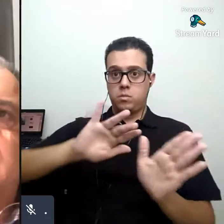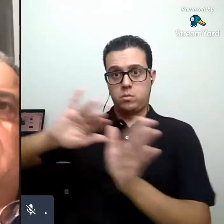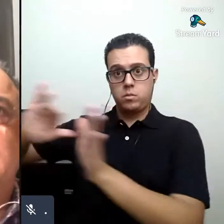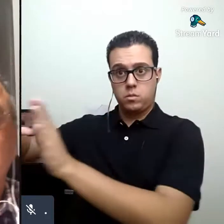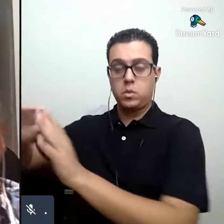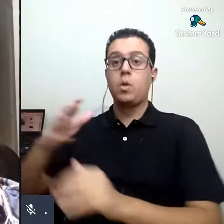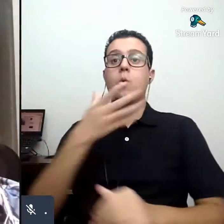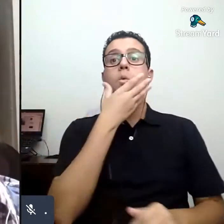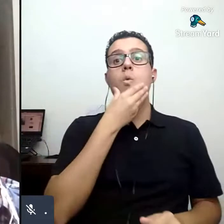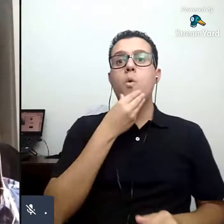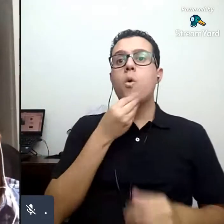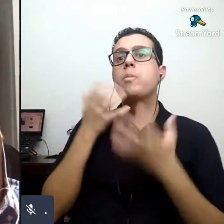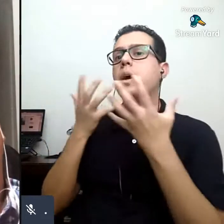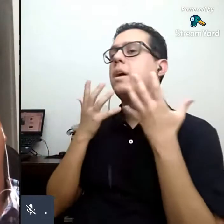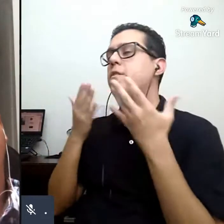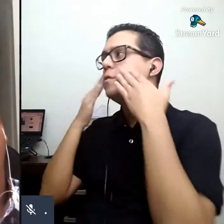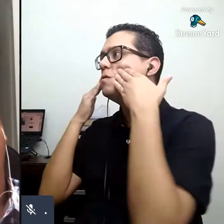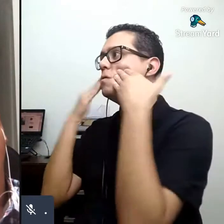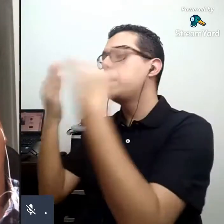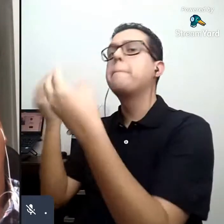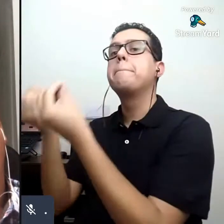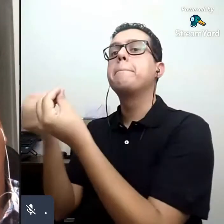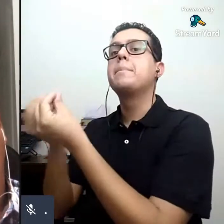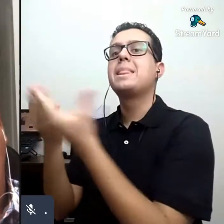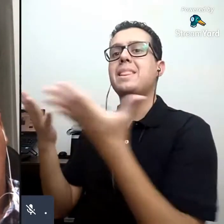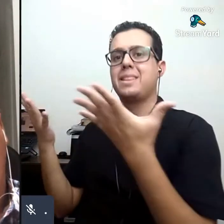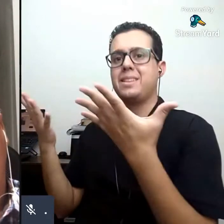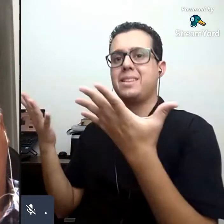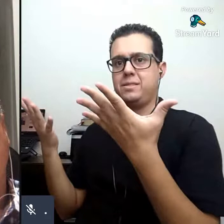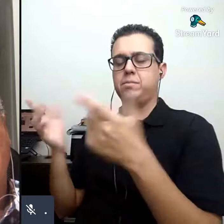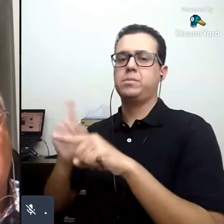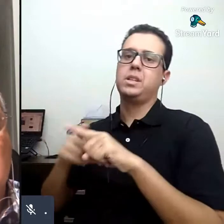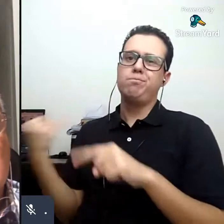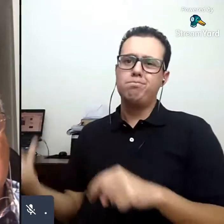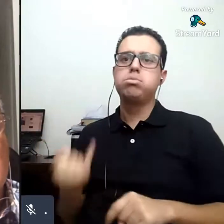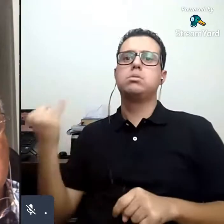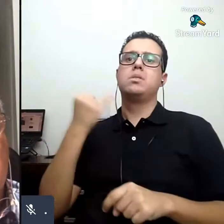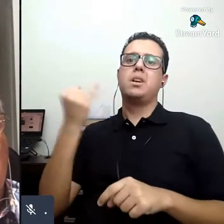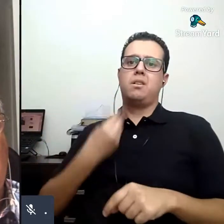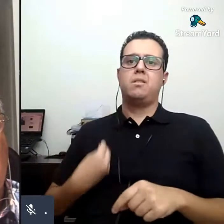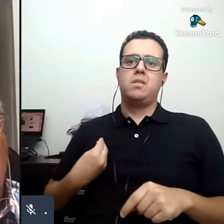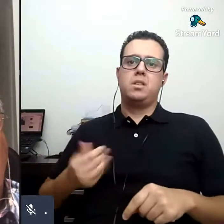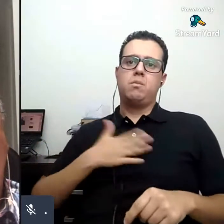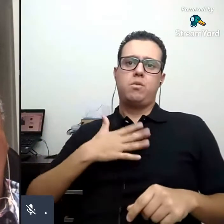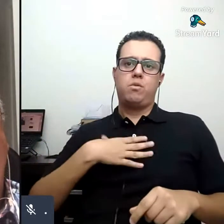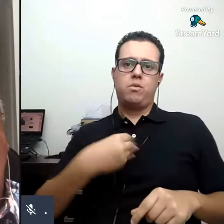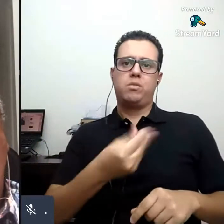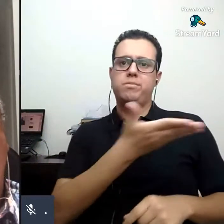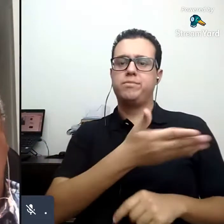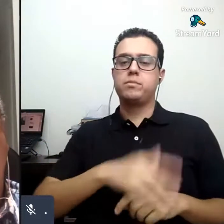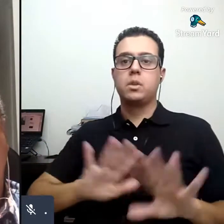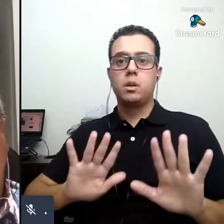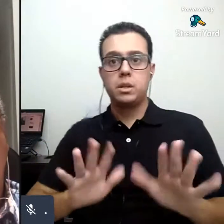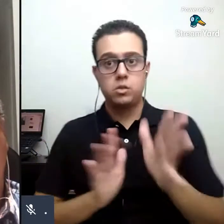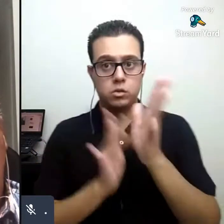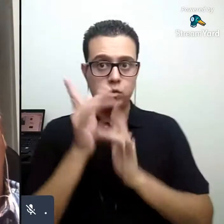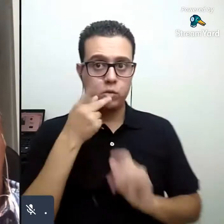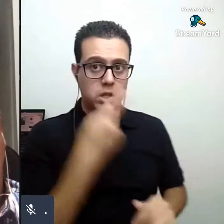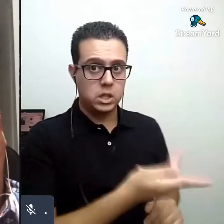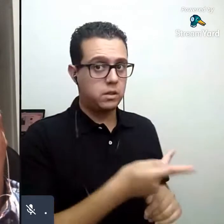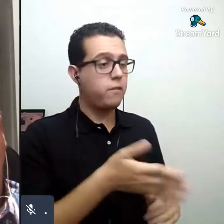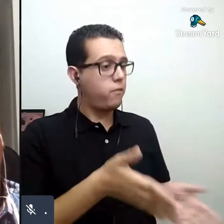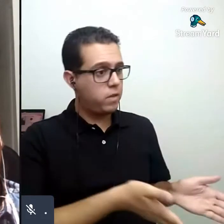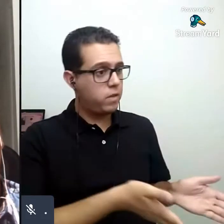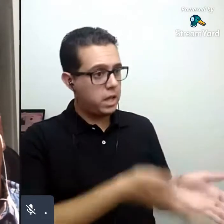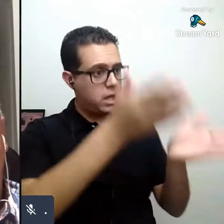era extremamente importante para a vida do seu filho. Quando Jesus diz para ele, vai,